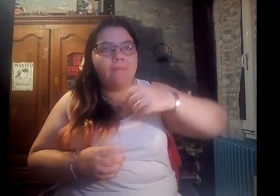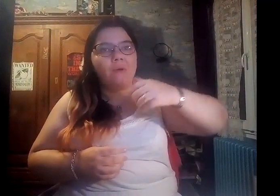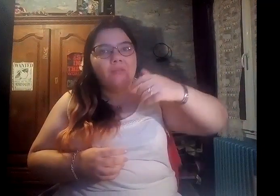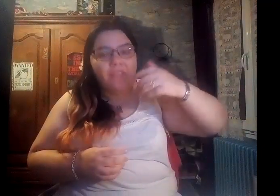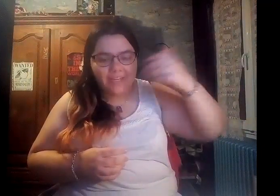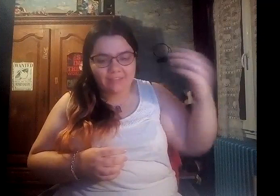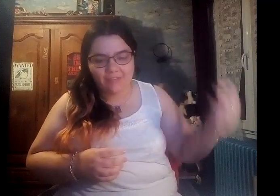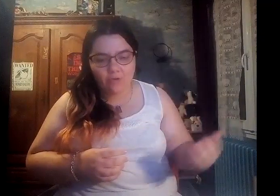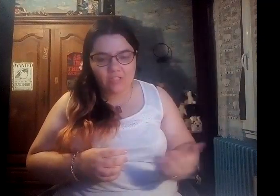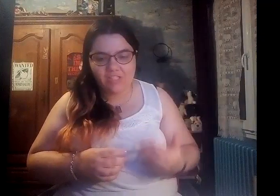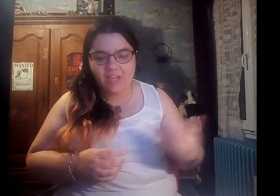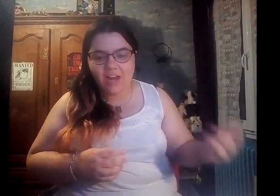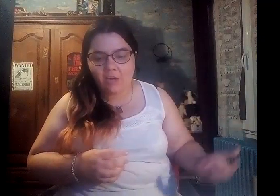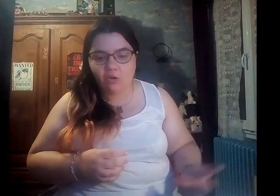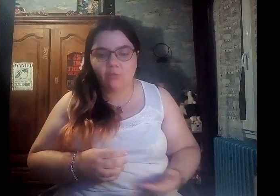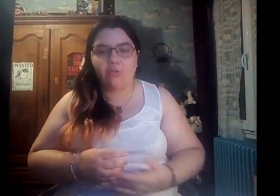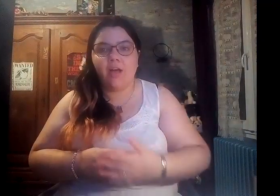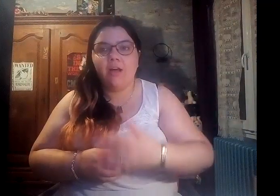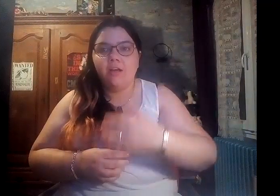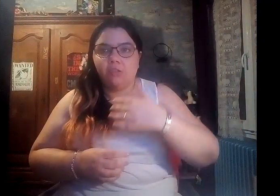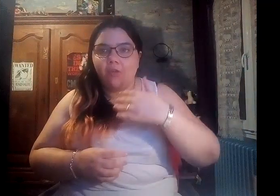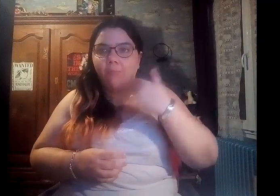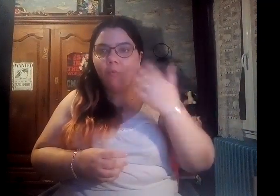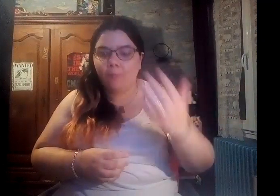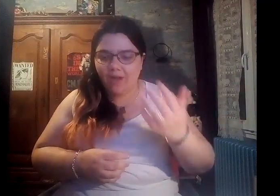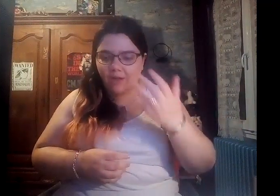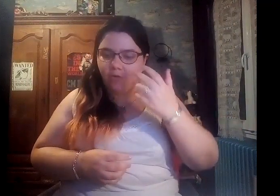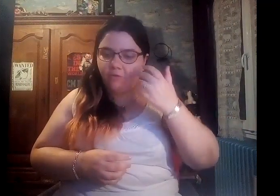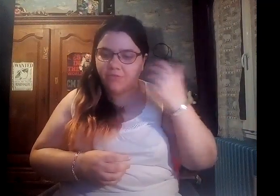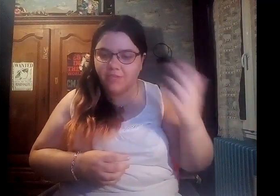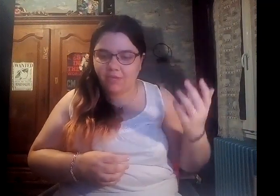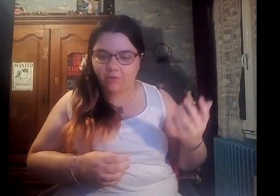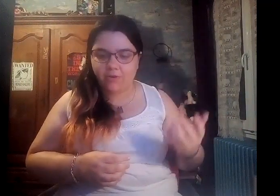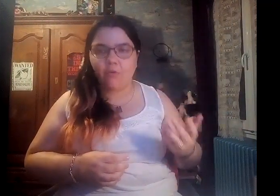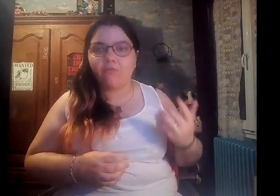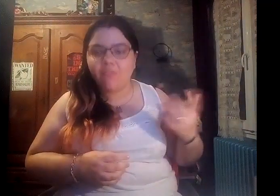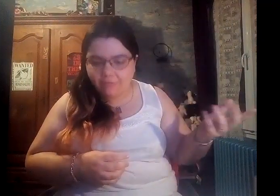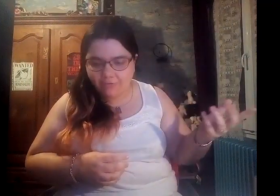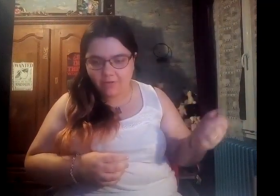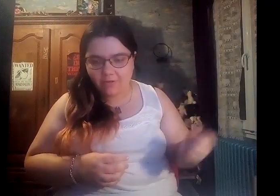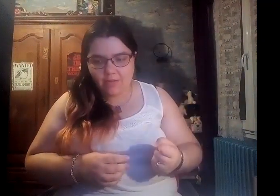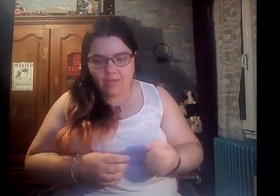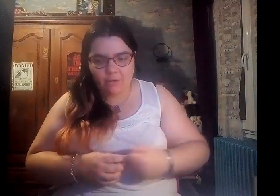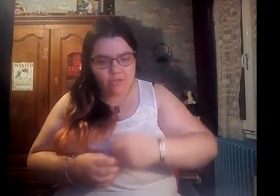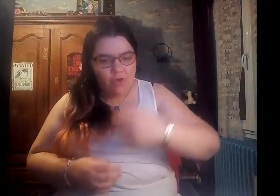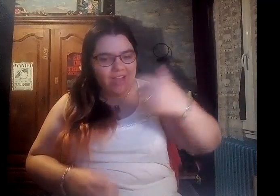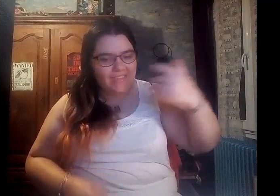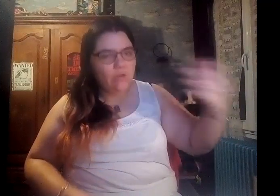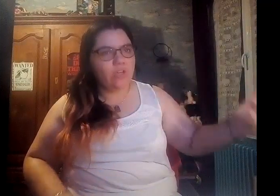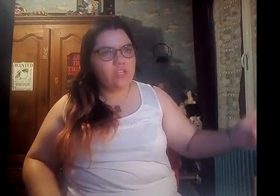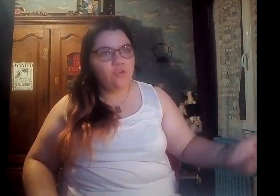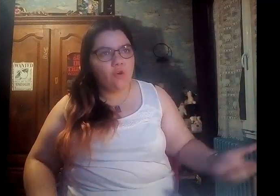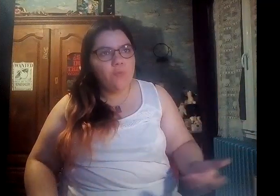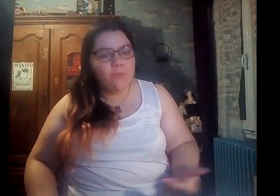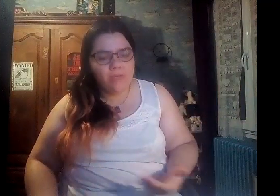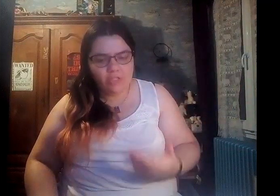des références ici là comme on en a dans la plupart des livres fnaf et en soi la théorie sur le Mimix